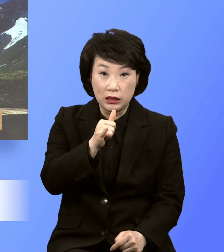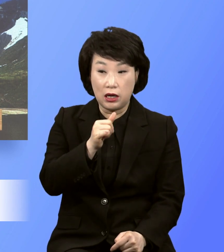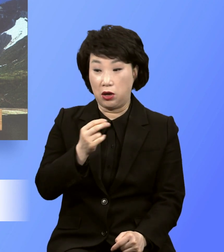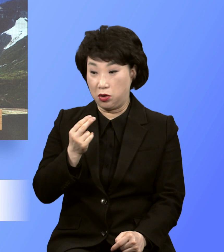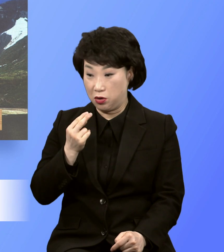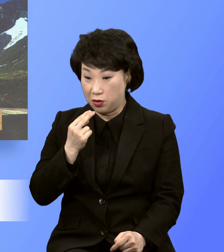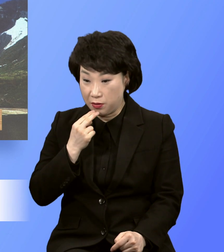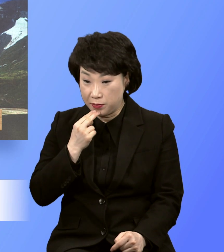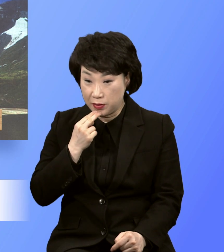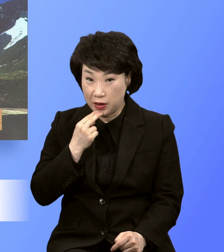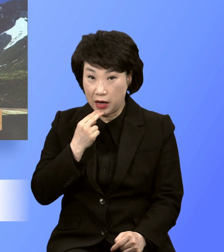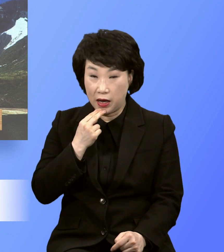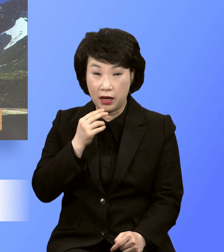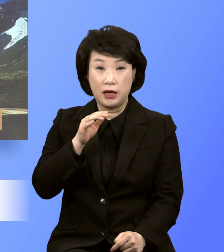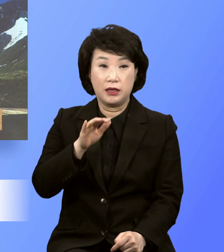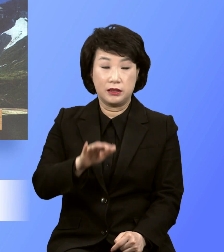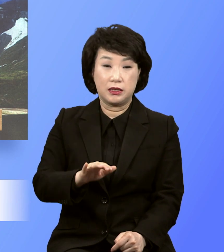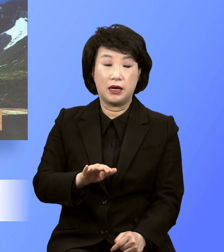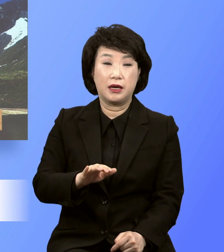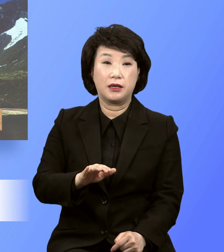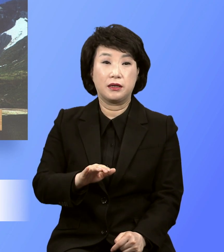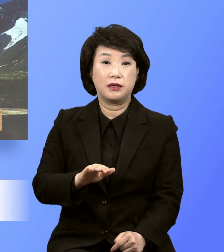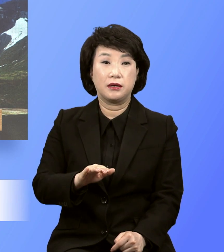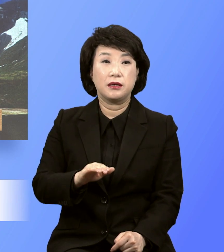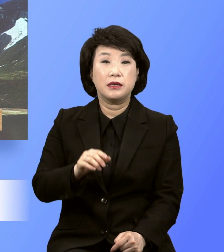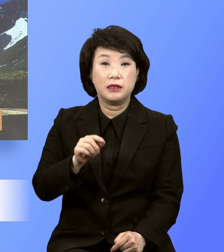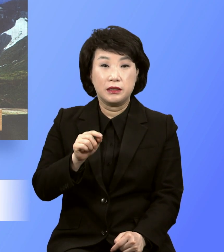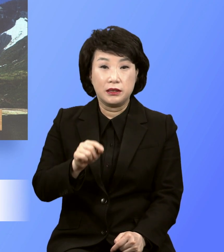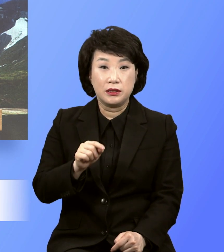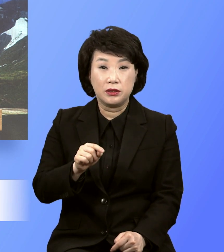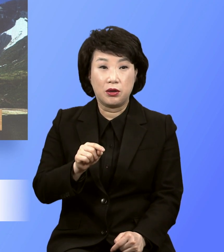경영되었는지 경영되지 않았는지